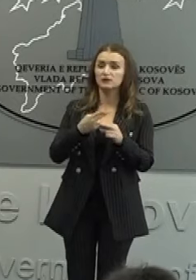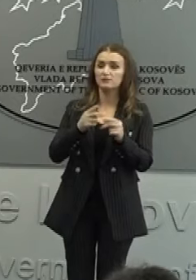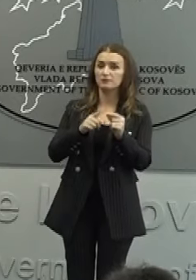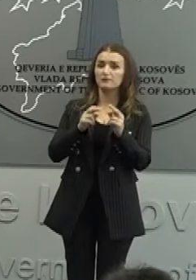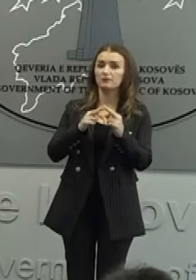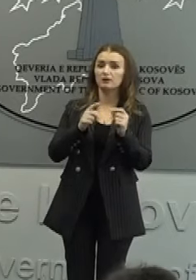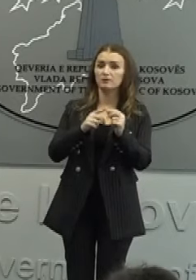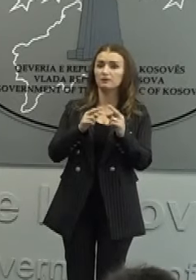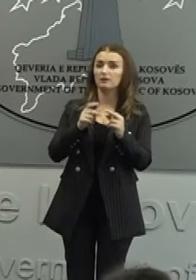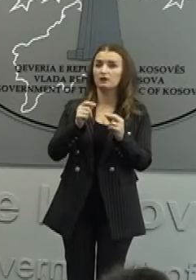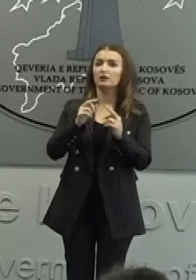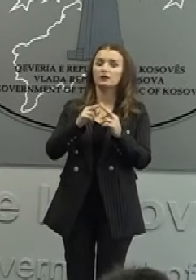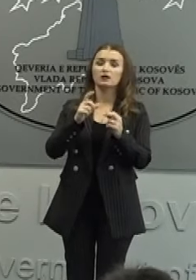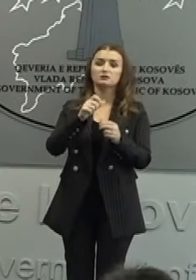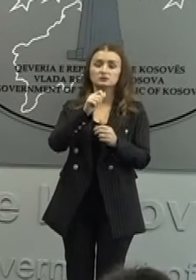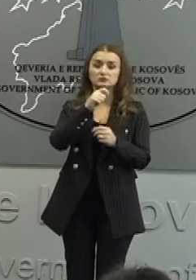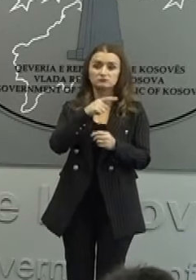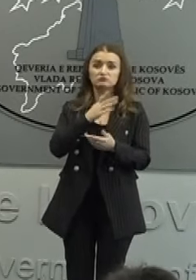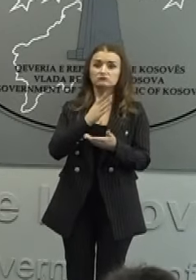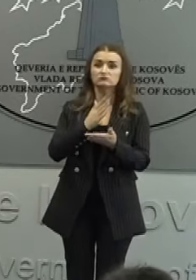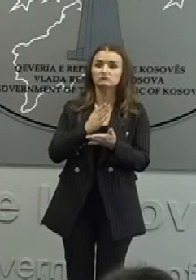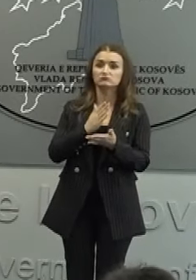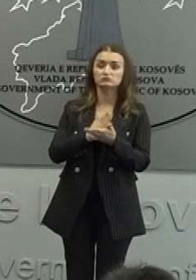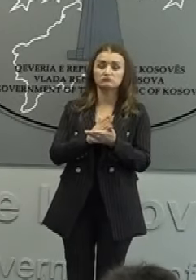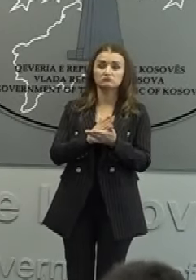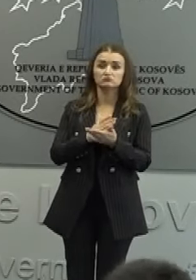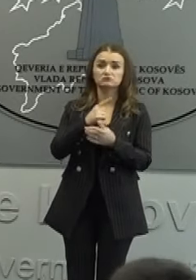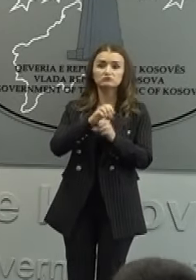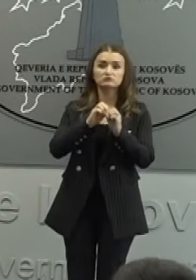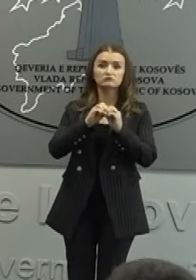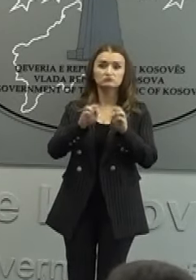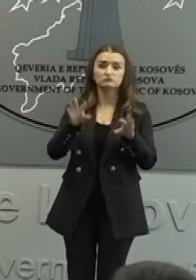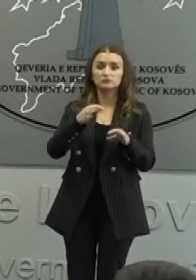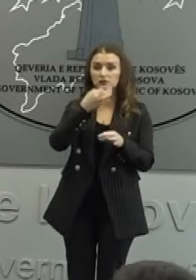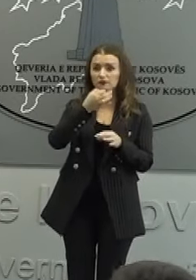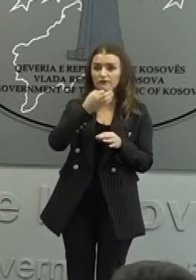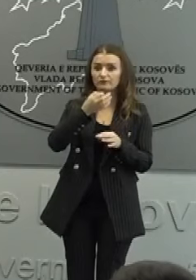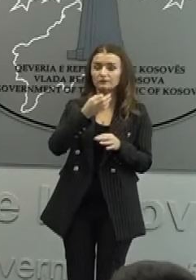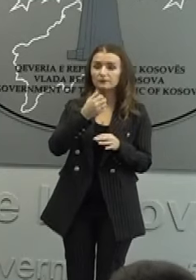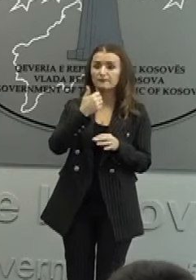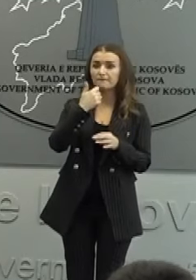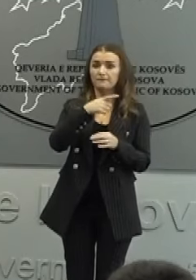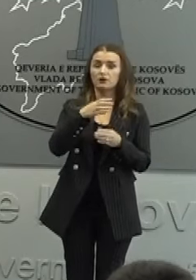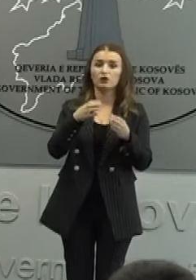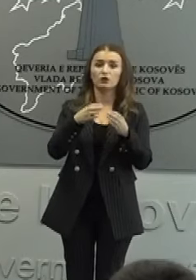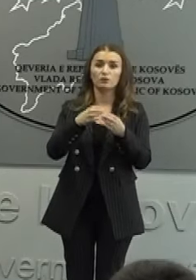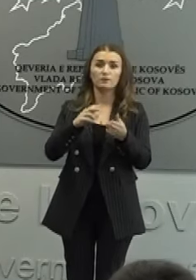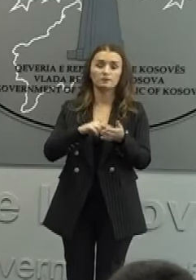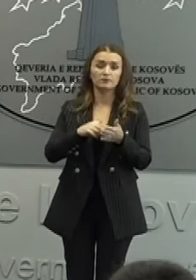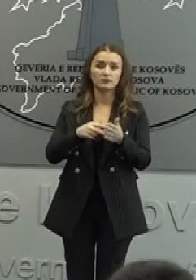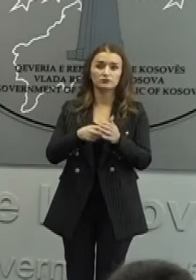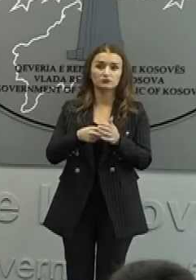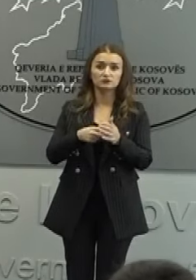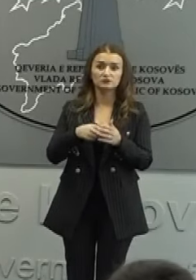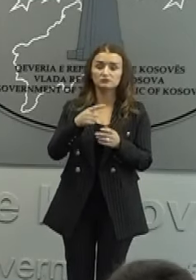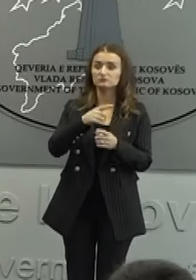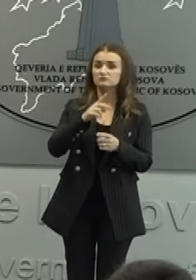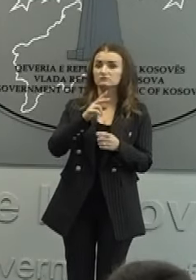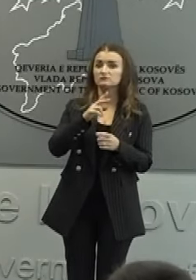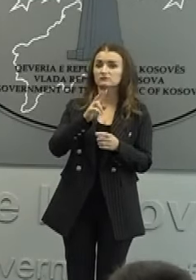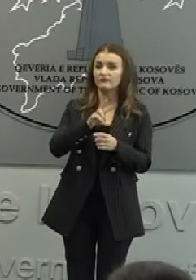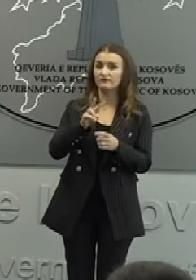një përgjimi të supozuar ndërmjet shefes së grupit të parlamentar televizës dhe vendosje Mimoza Kusari